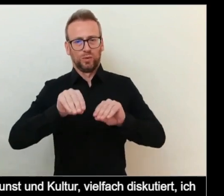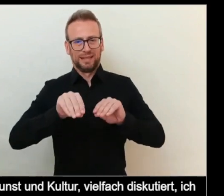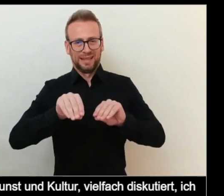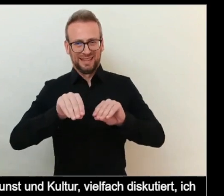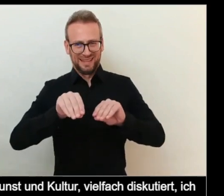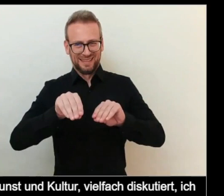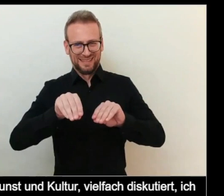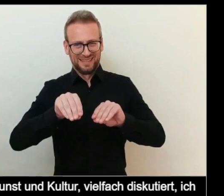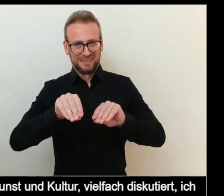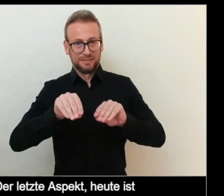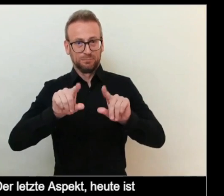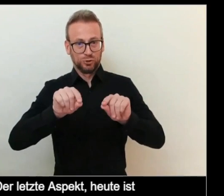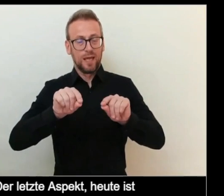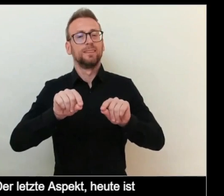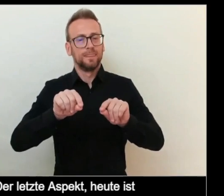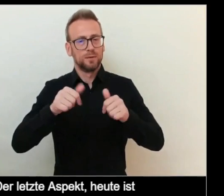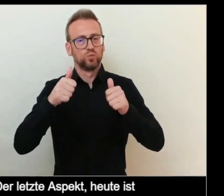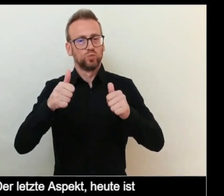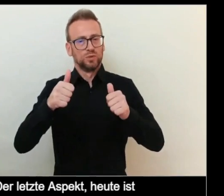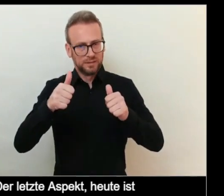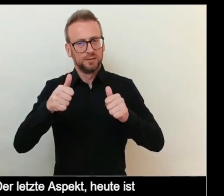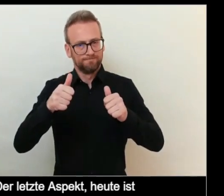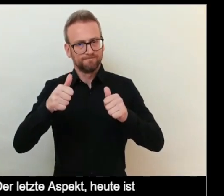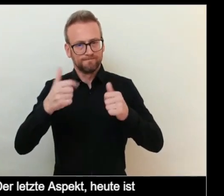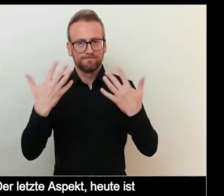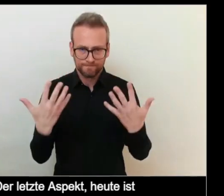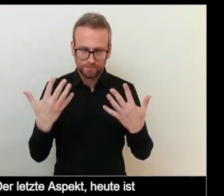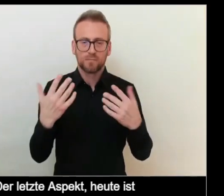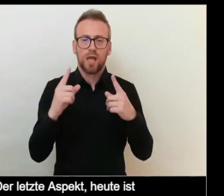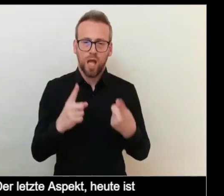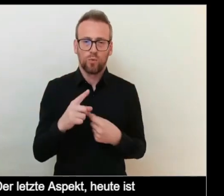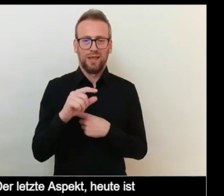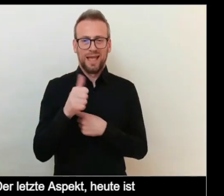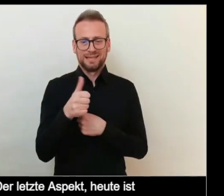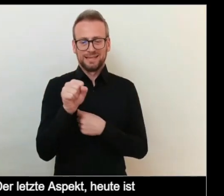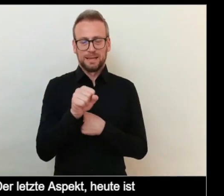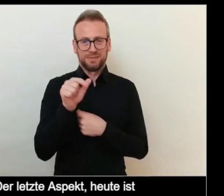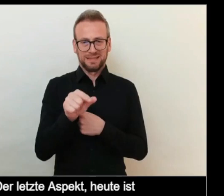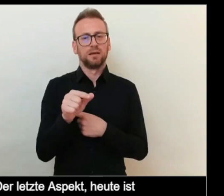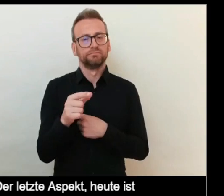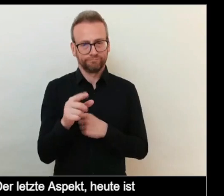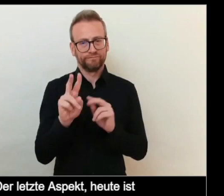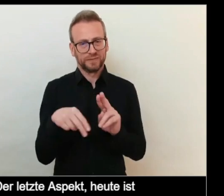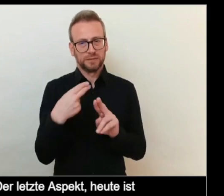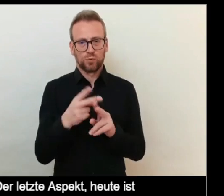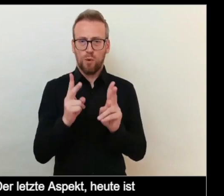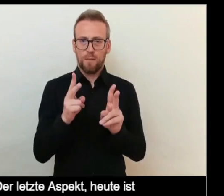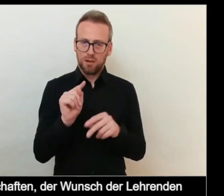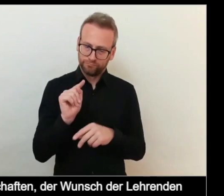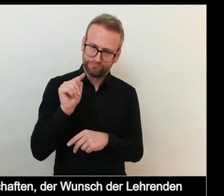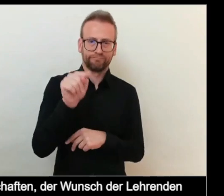vorbereitet. Wir haben ja bereits in der vergangenen Woche einen Notfonds aufgelegt für ukrainische Studierende hier an unseren bayerischen